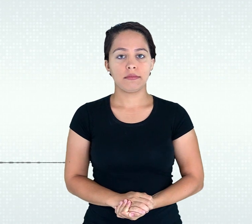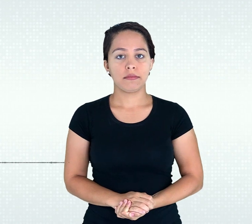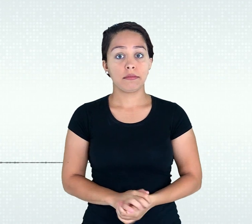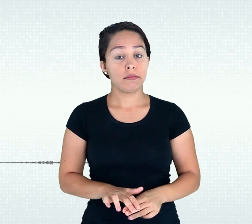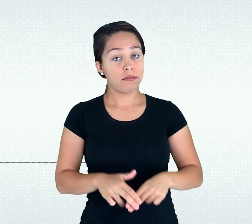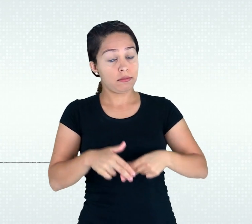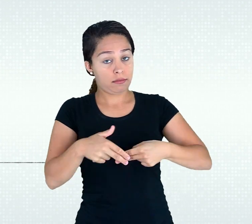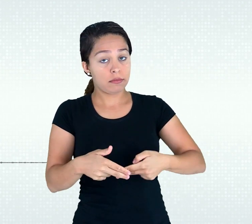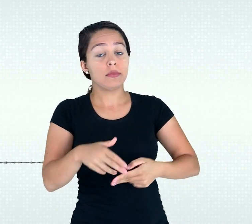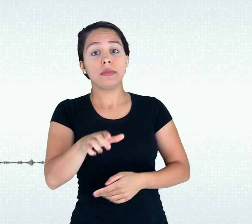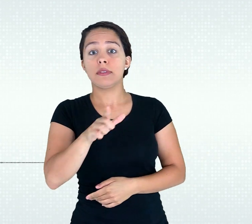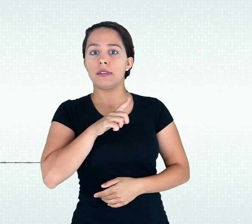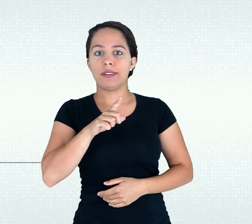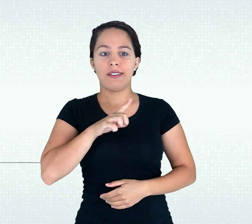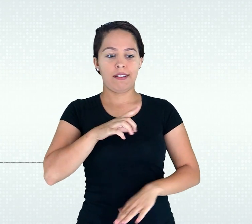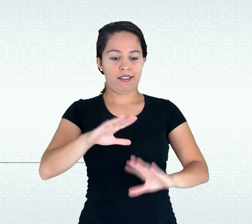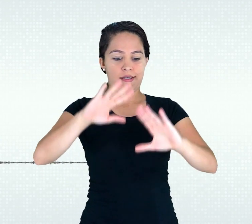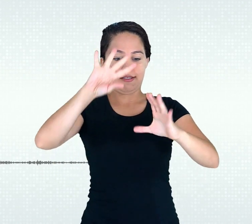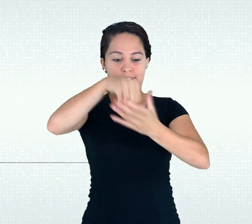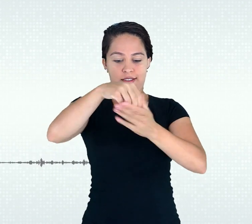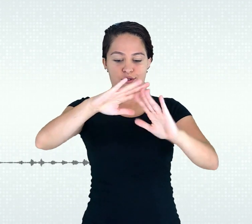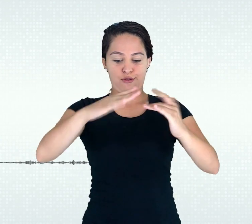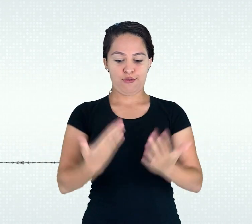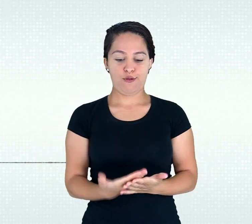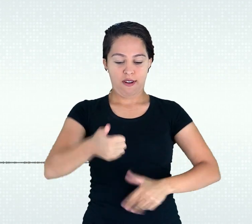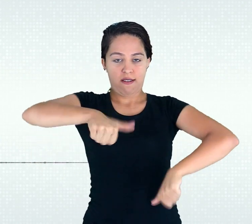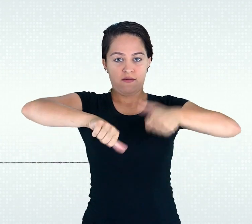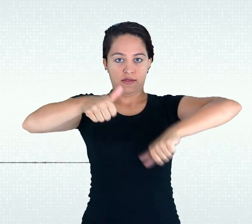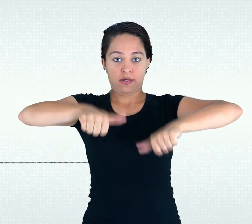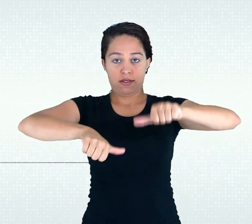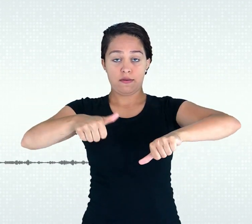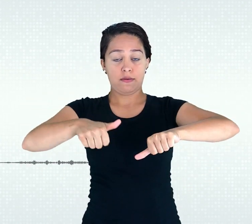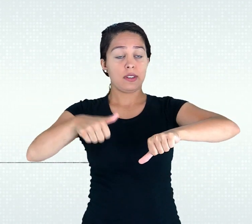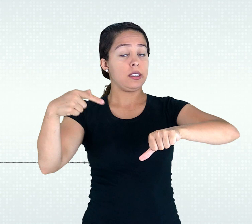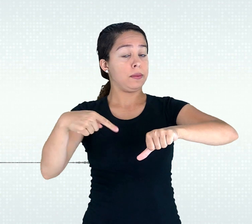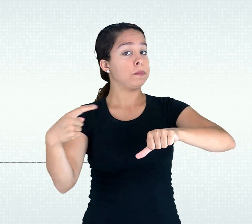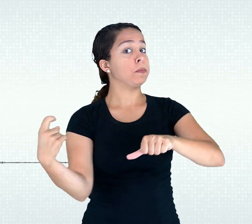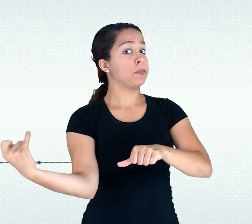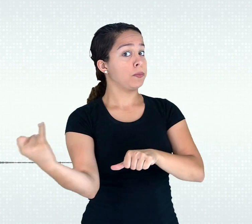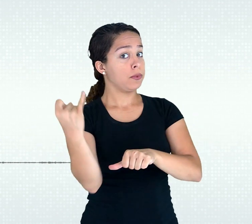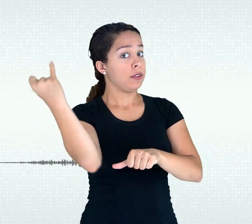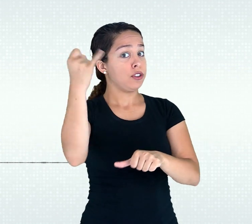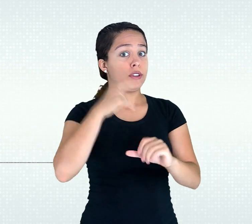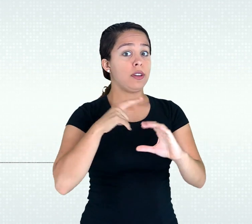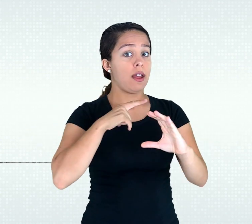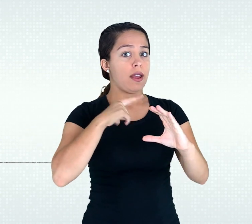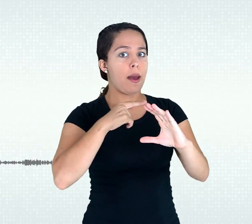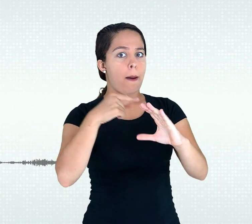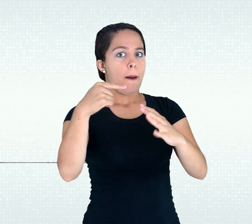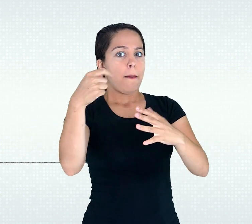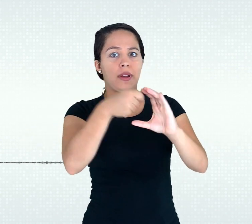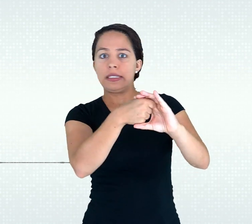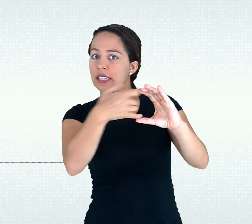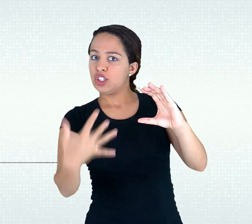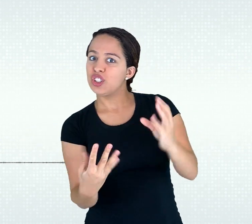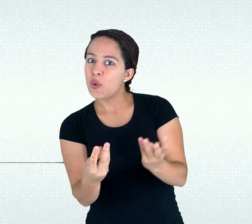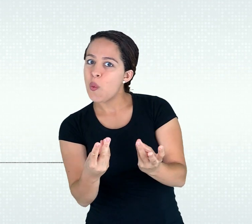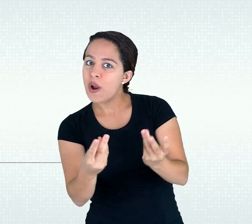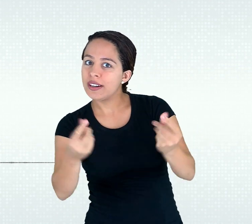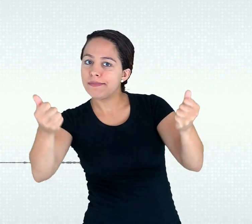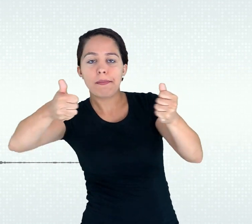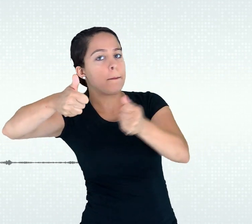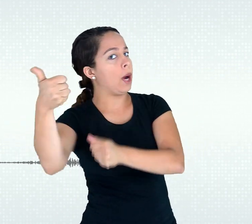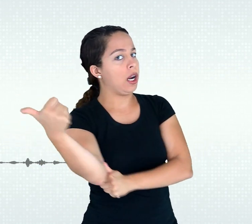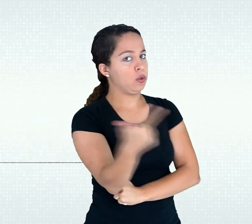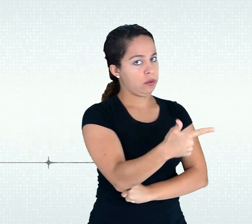para isso na avaliação escolar é necessário que os aspectos qualitativos prevaleçam sobre